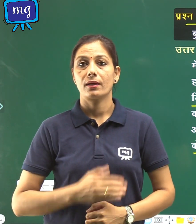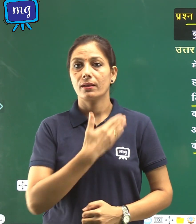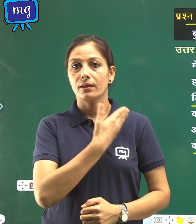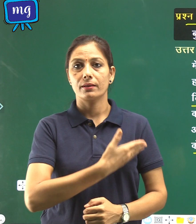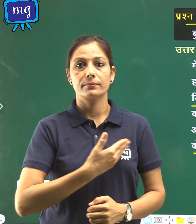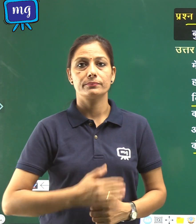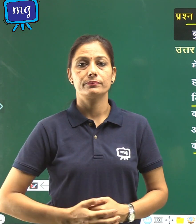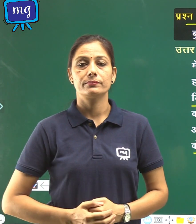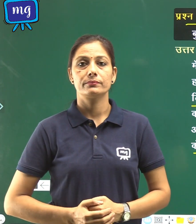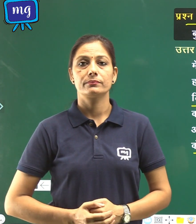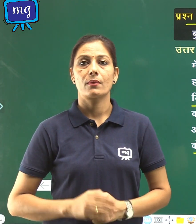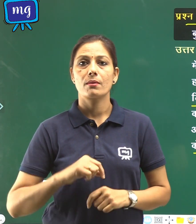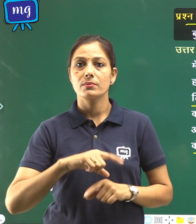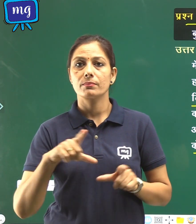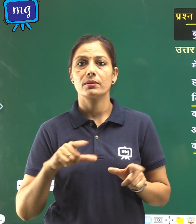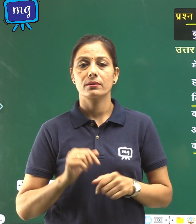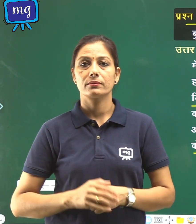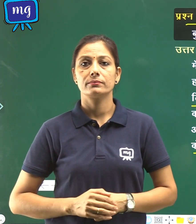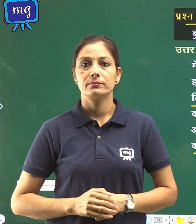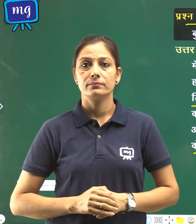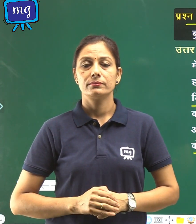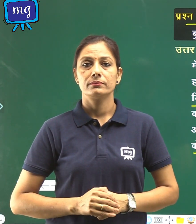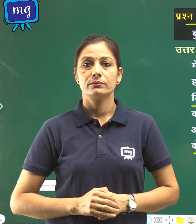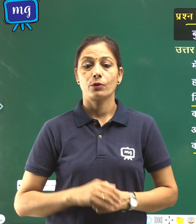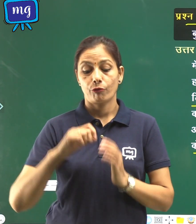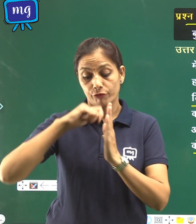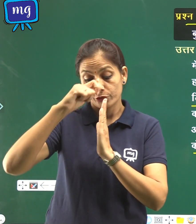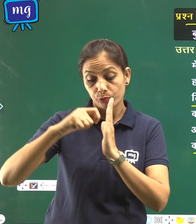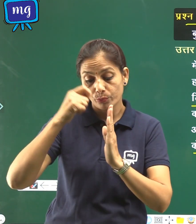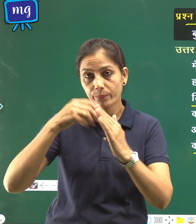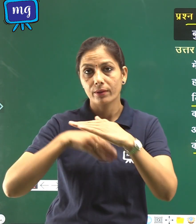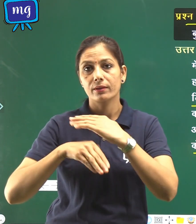इन्हें आप वीडियो में